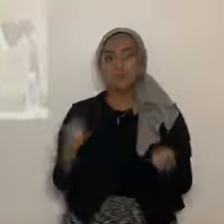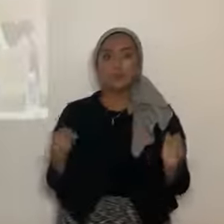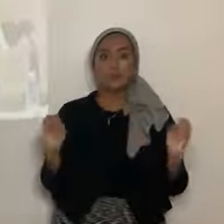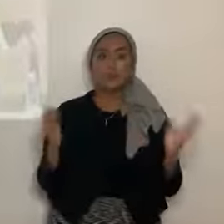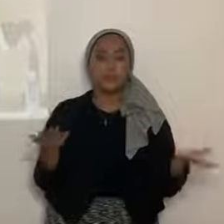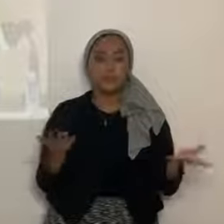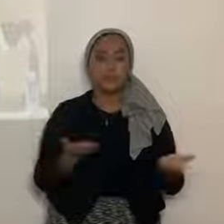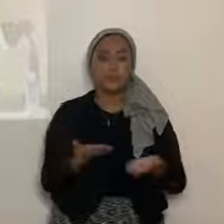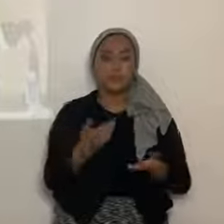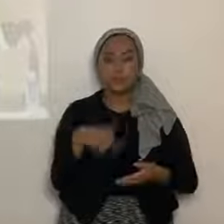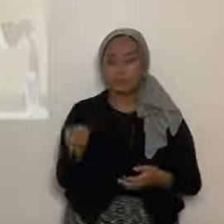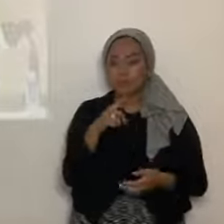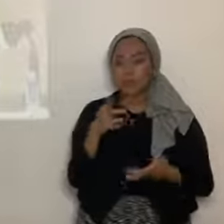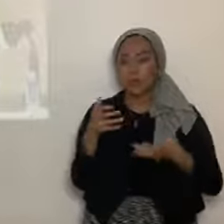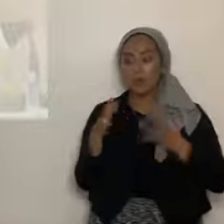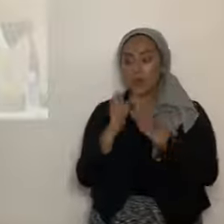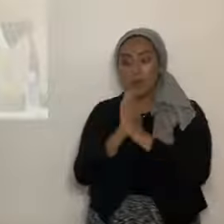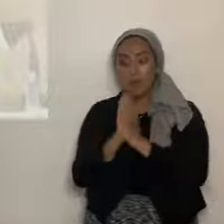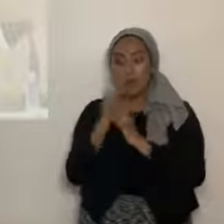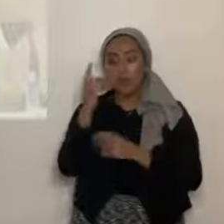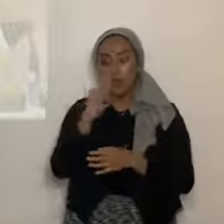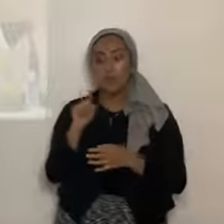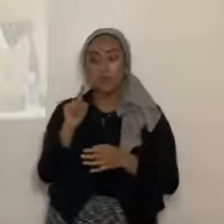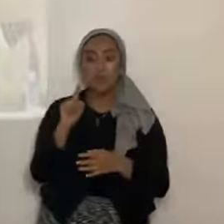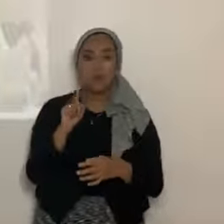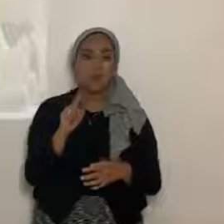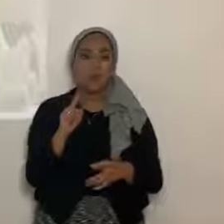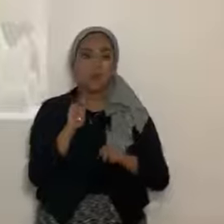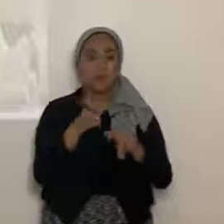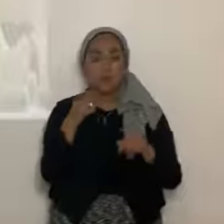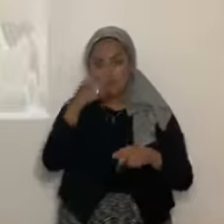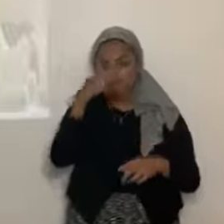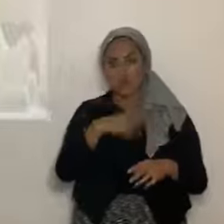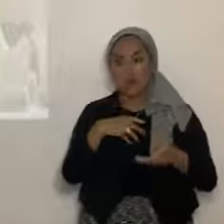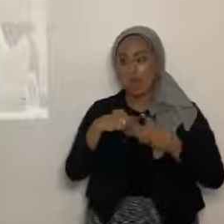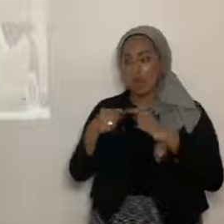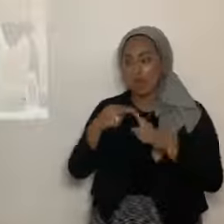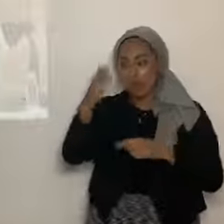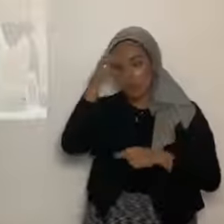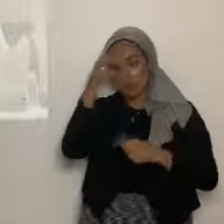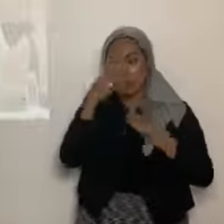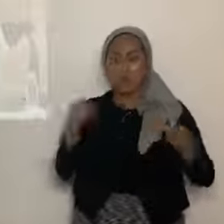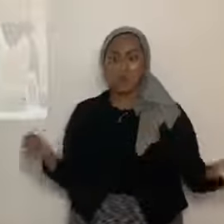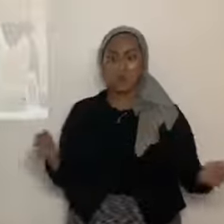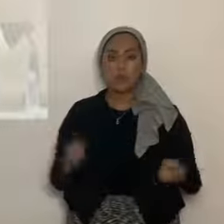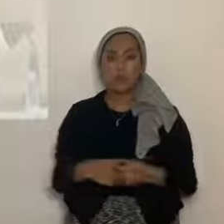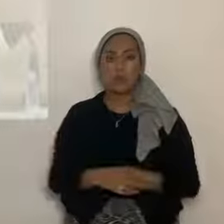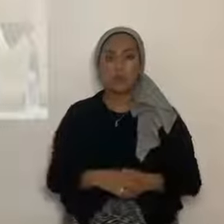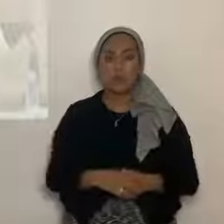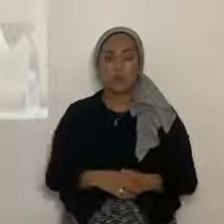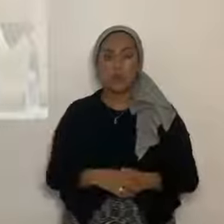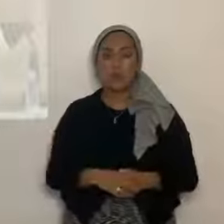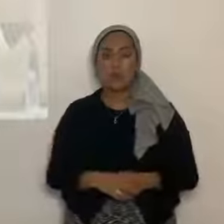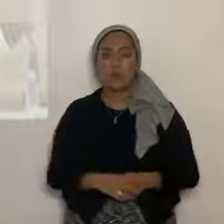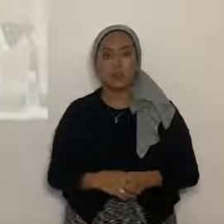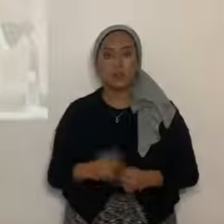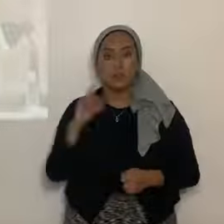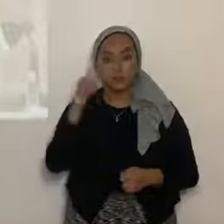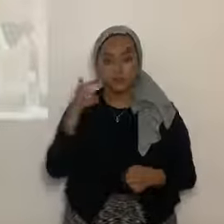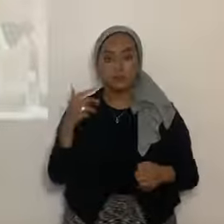ellos quisieron orar para que de un muchacho saliera un demonio, entonces fuera sanado. No lo lograron. Después lo lograron. El Eterno